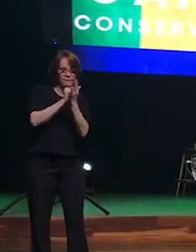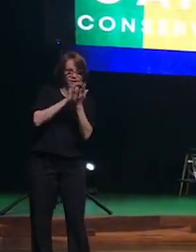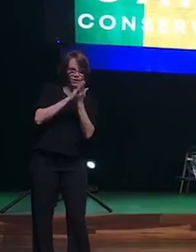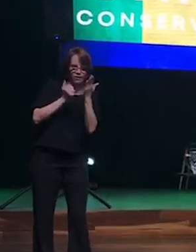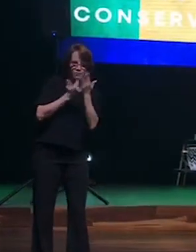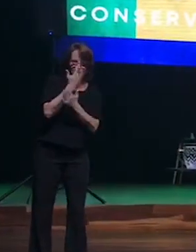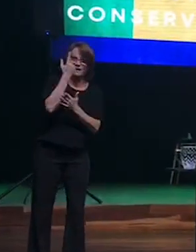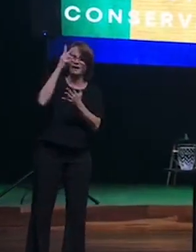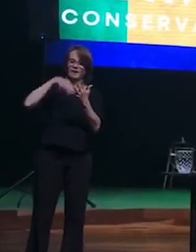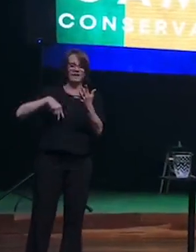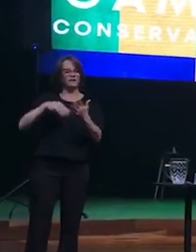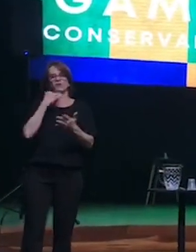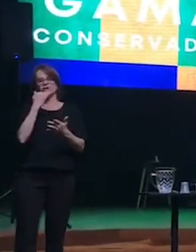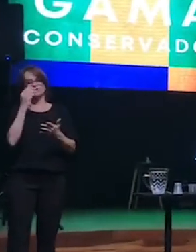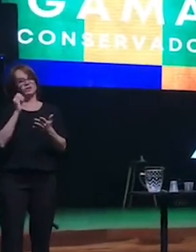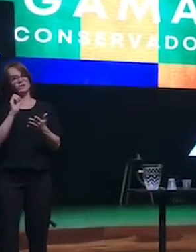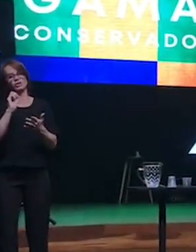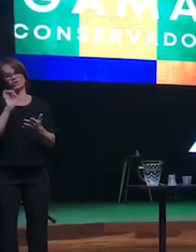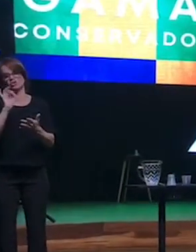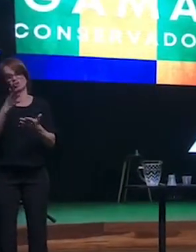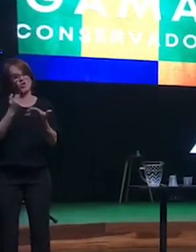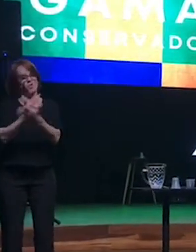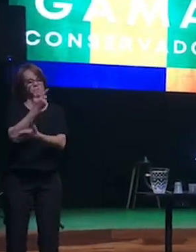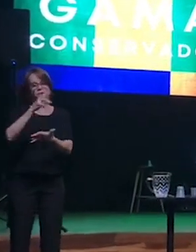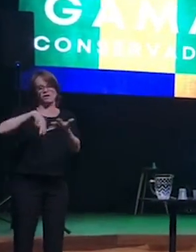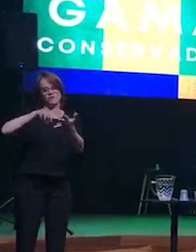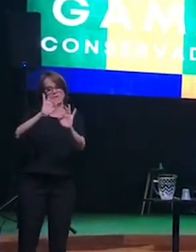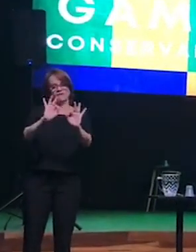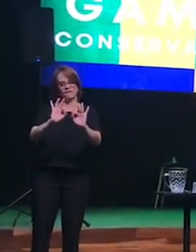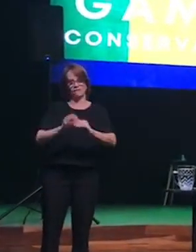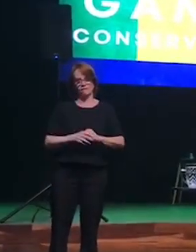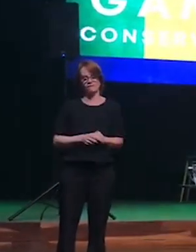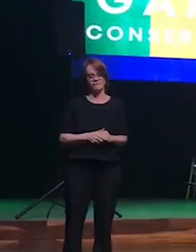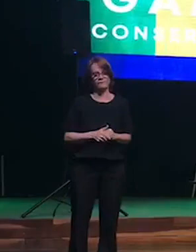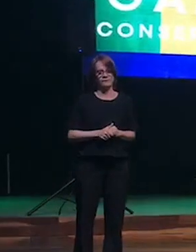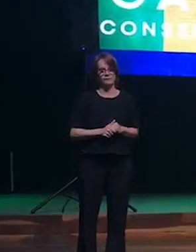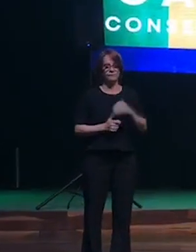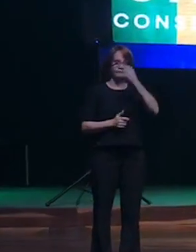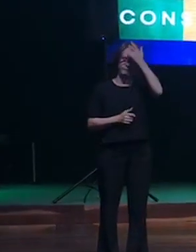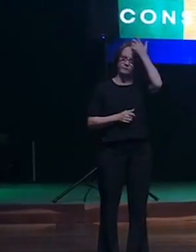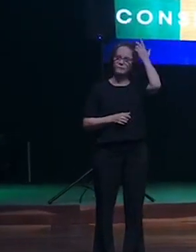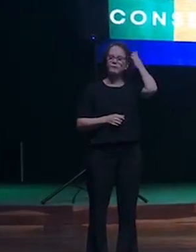Anotar, comprar e ler. Não adianta você só comprar e não ler.